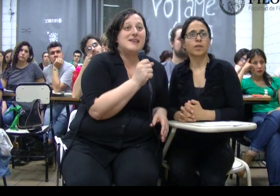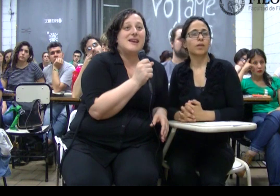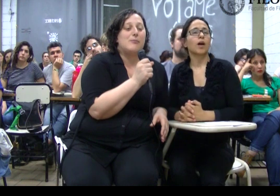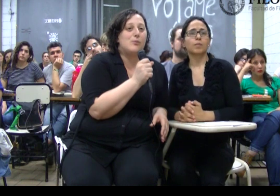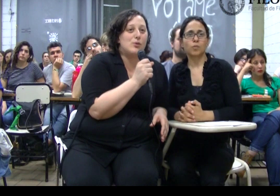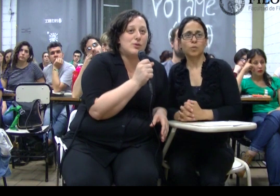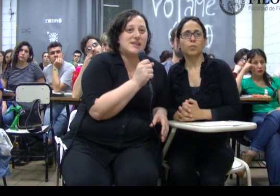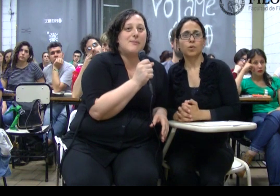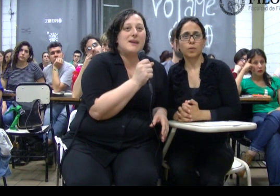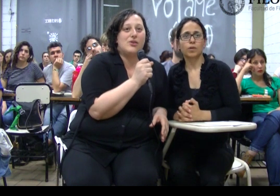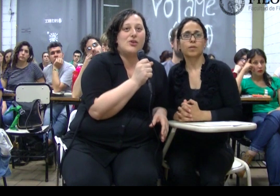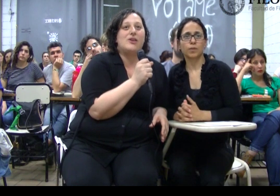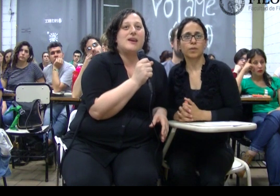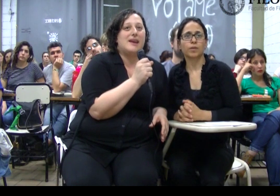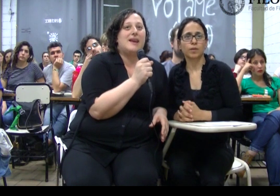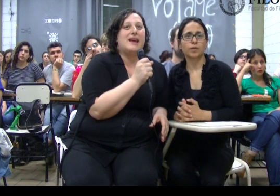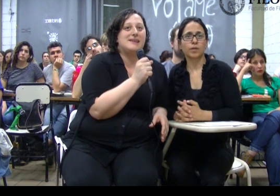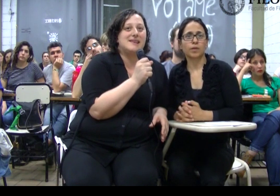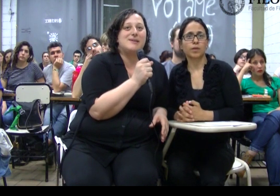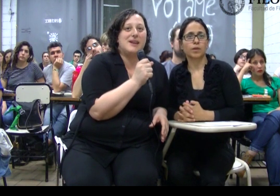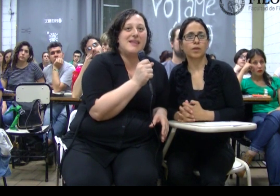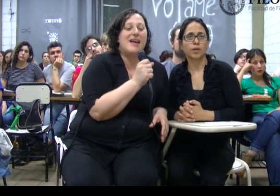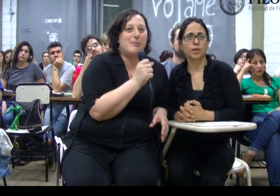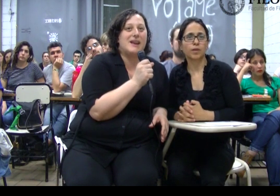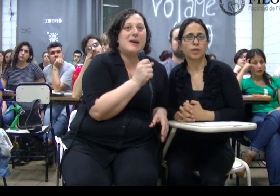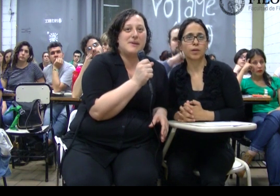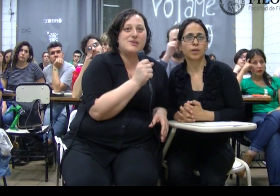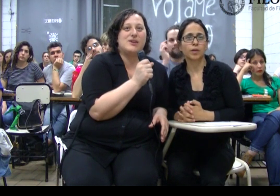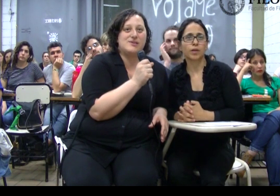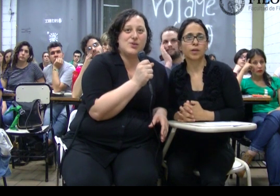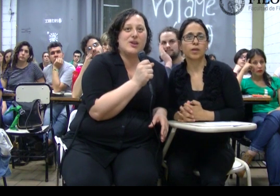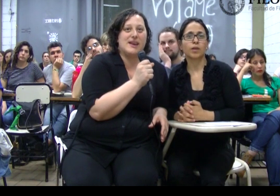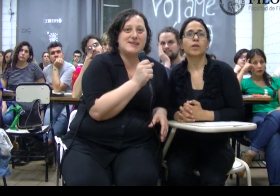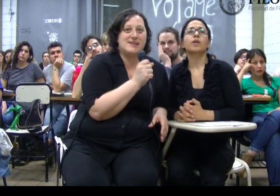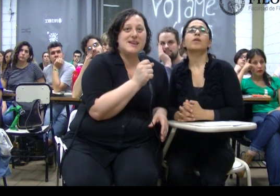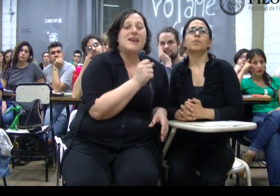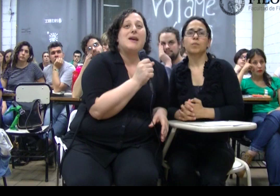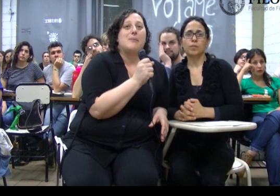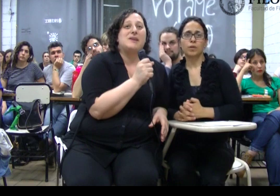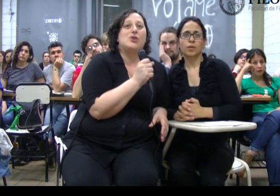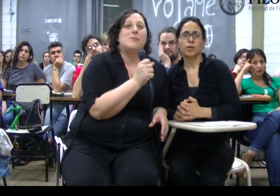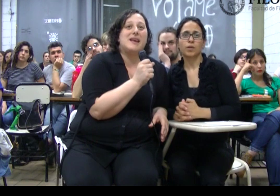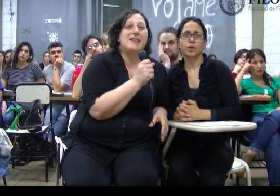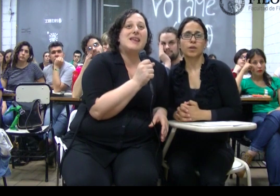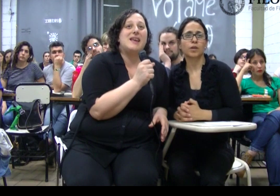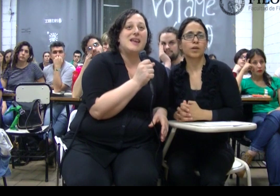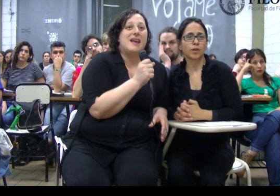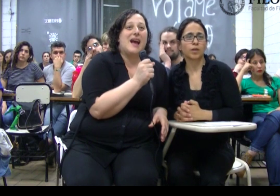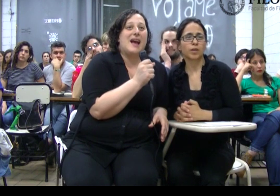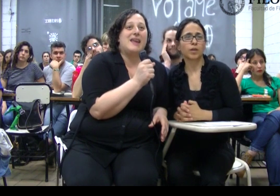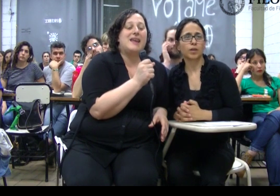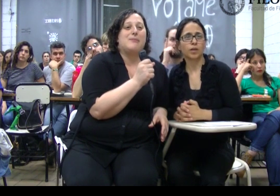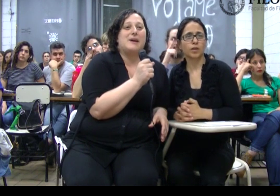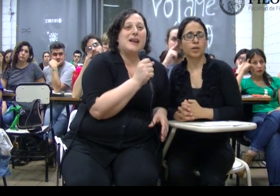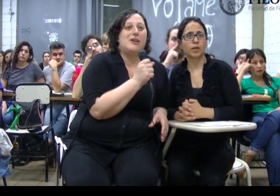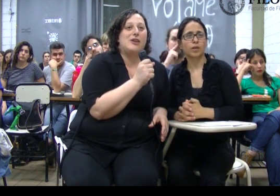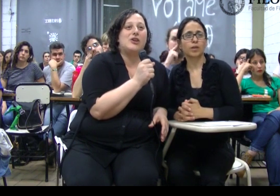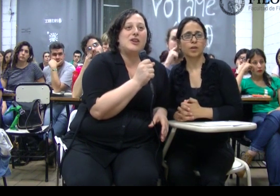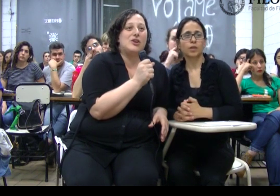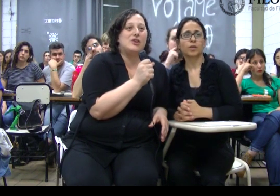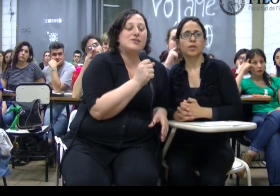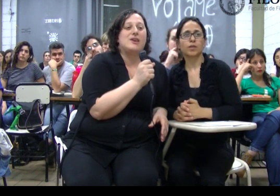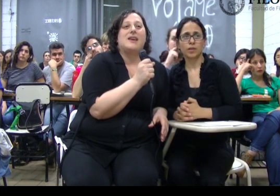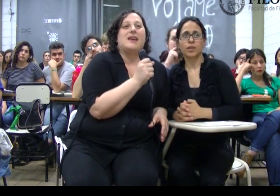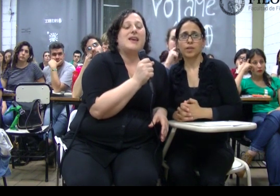en lengua de señas, mucha menor accesibilidad para las personas sordas. Mayormente hay, para